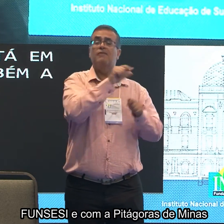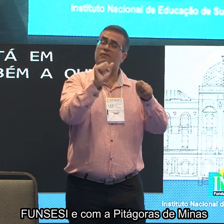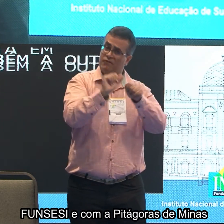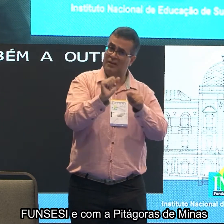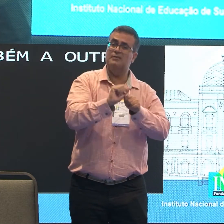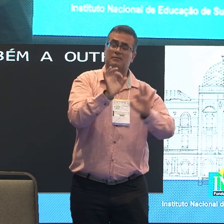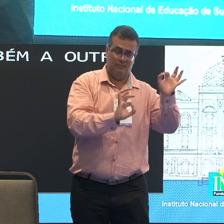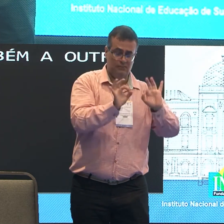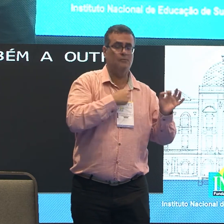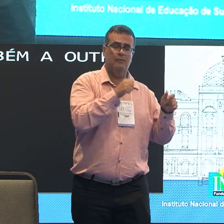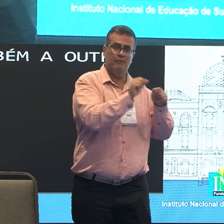Minas,